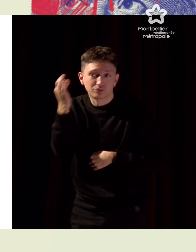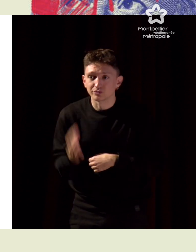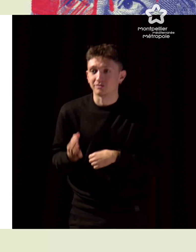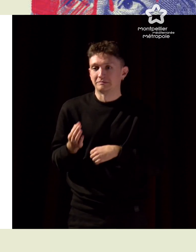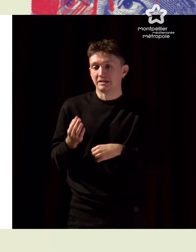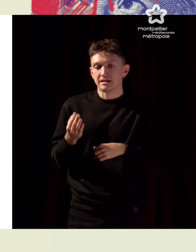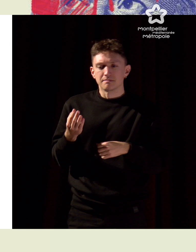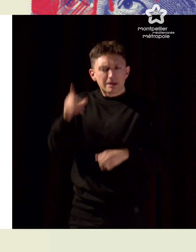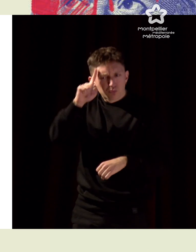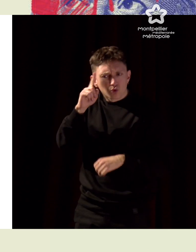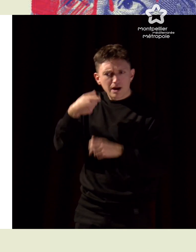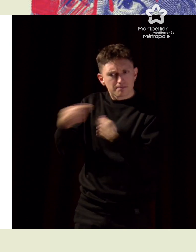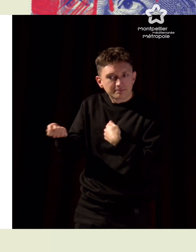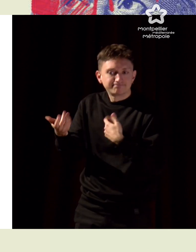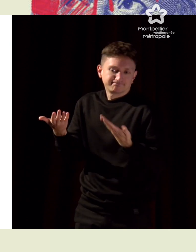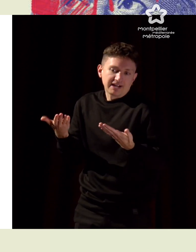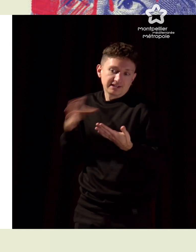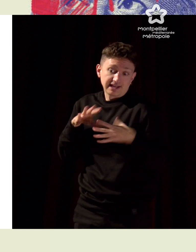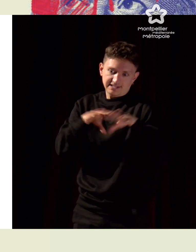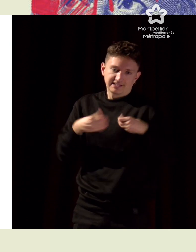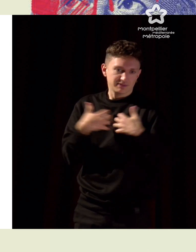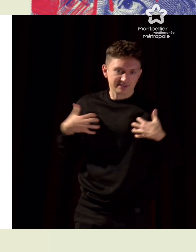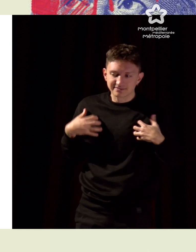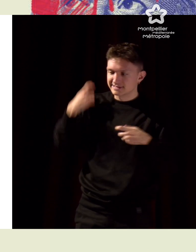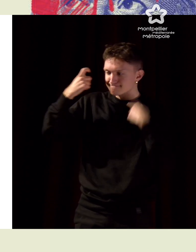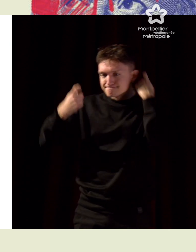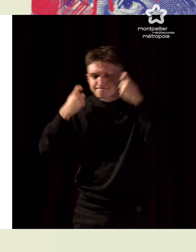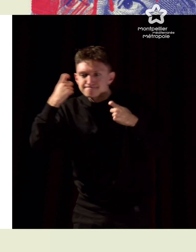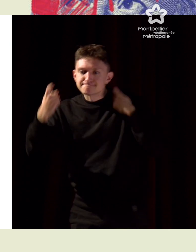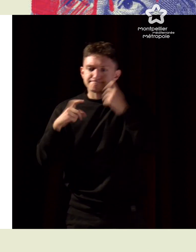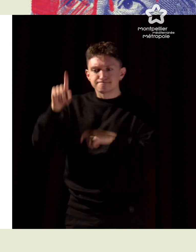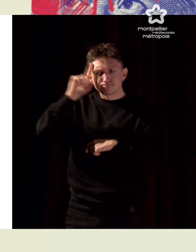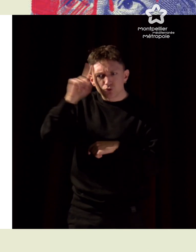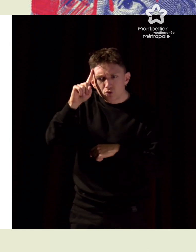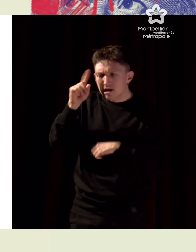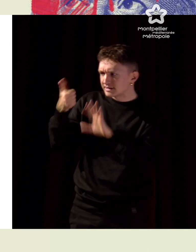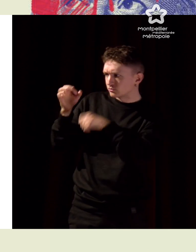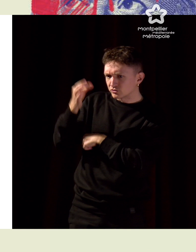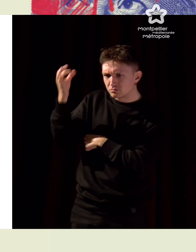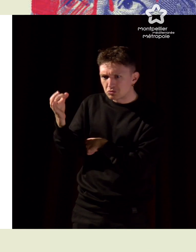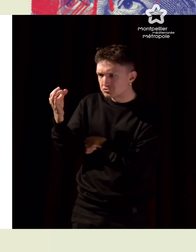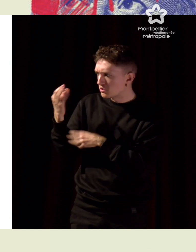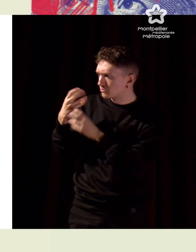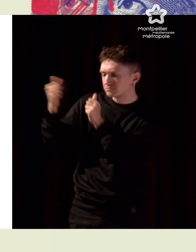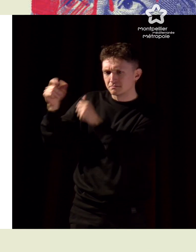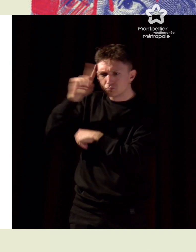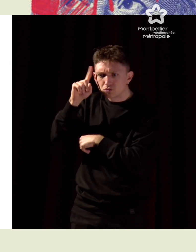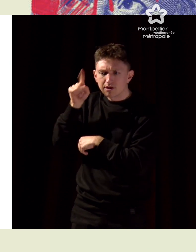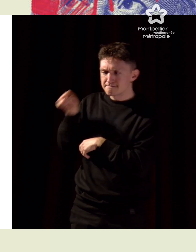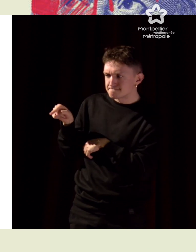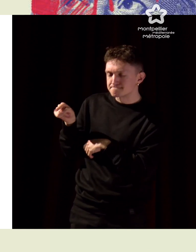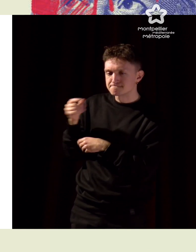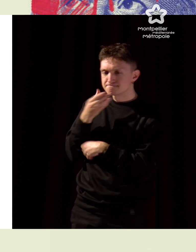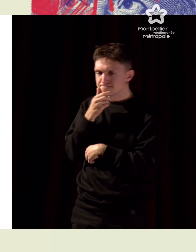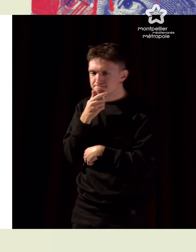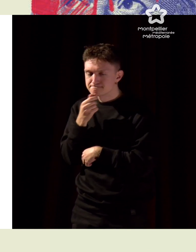actuelle, avec des équipes qui cherchent à comprendre qu'est-ce qu'il y a de particulier dans ces bouts d'ADN de Néandertal qui